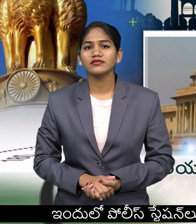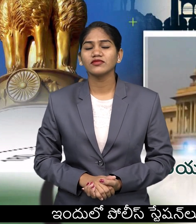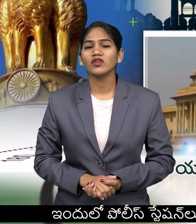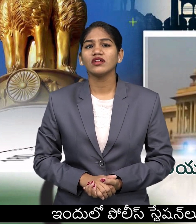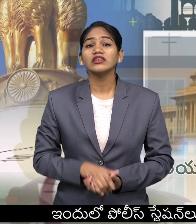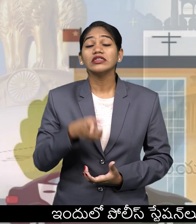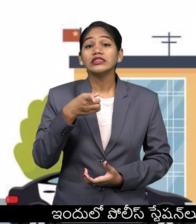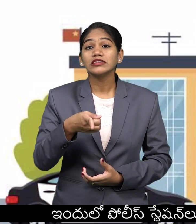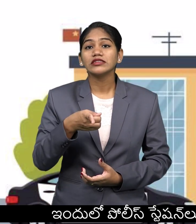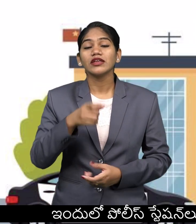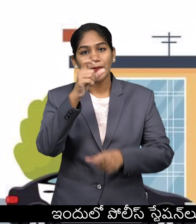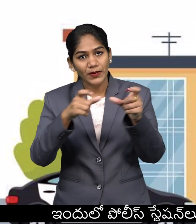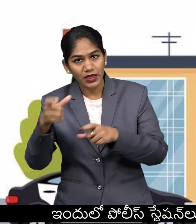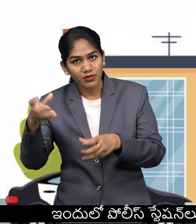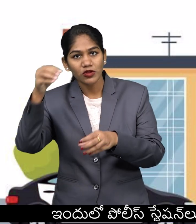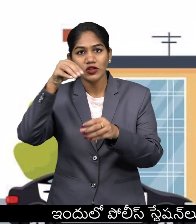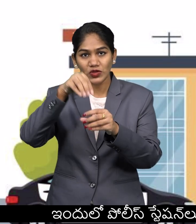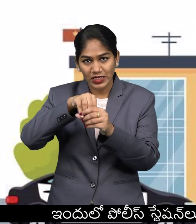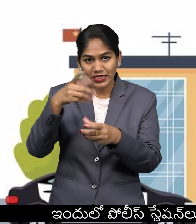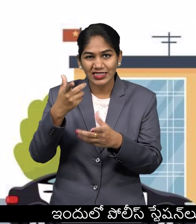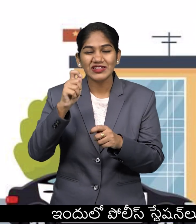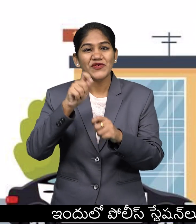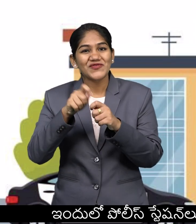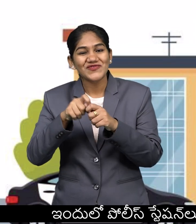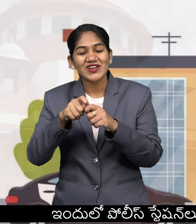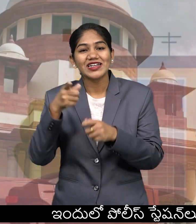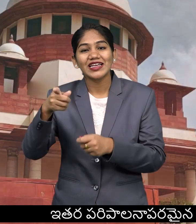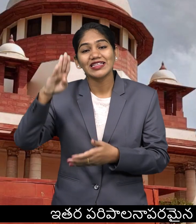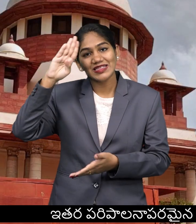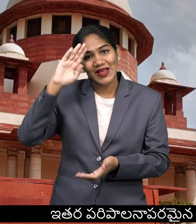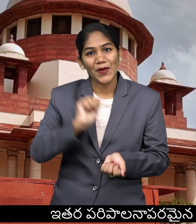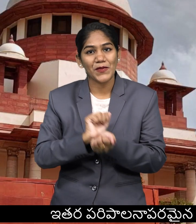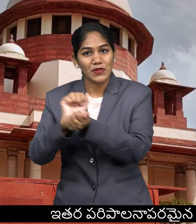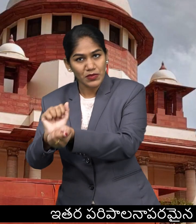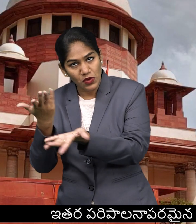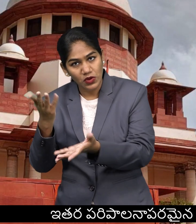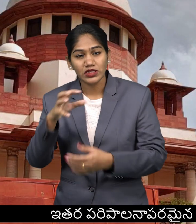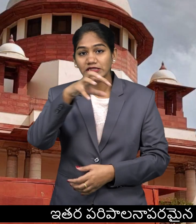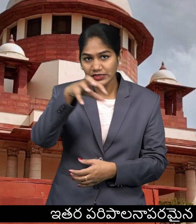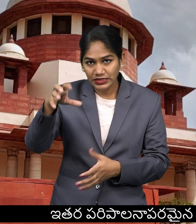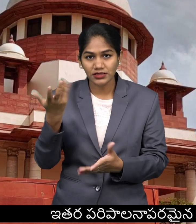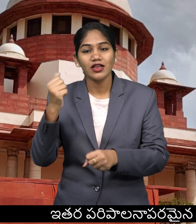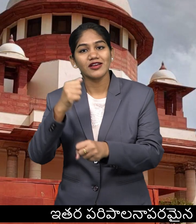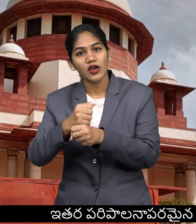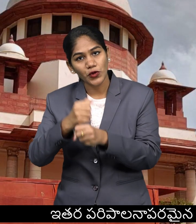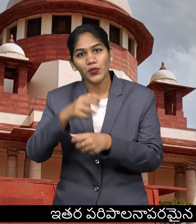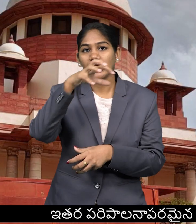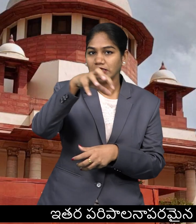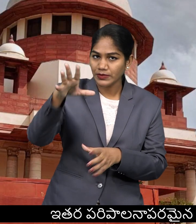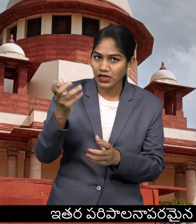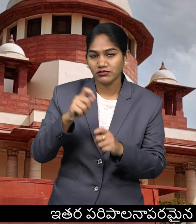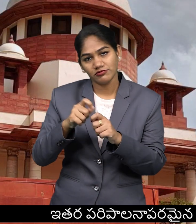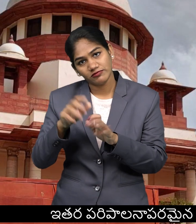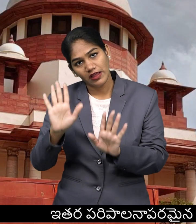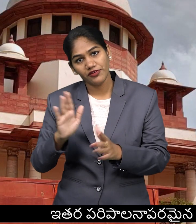ఇందులో పోలీస్ స్టేషన్లు, ప్రభుత్వ విభాగాలు, కోర్టులు మరియు ఇతర పరిపాలనాపరమైన పాత్రలలో